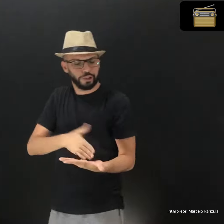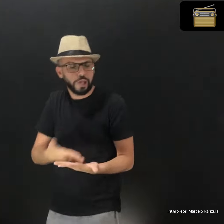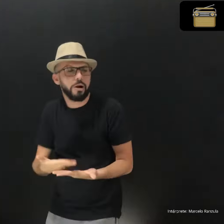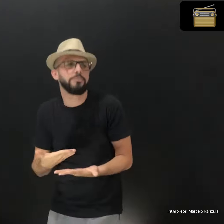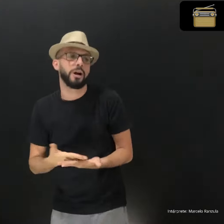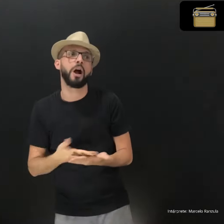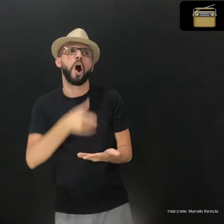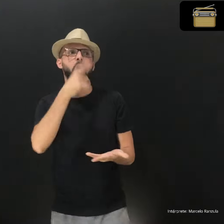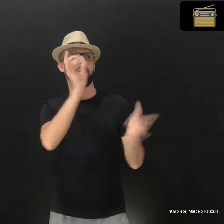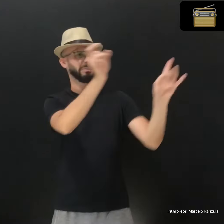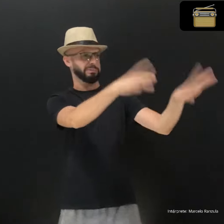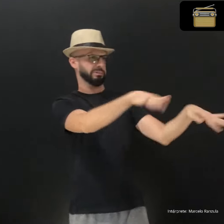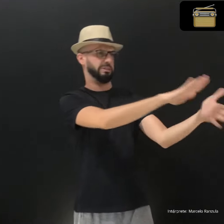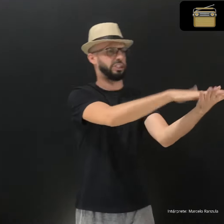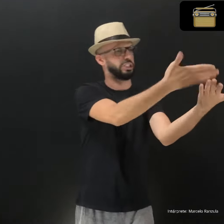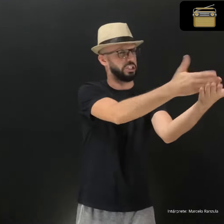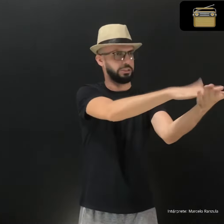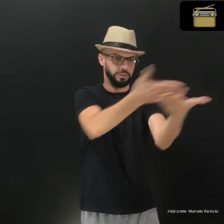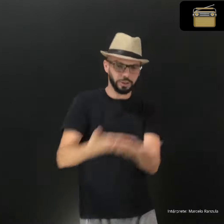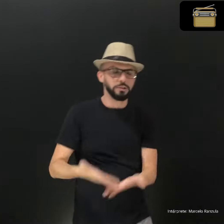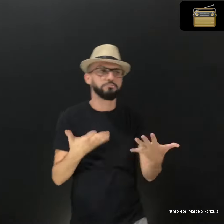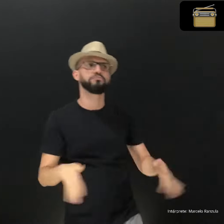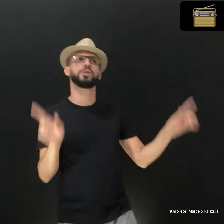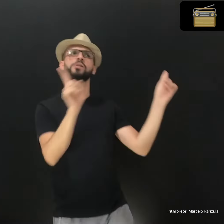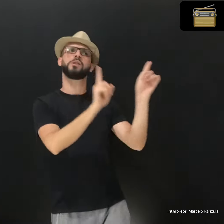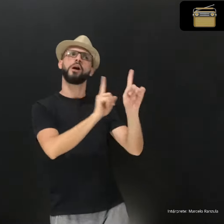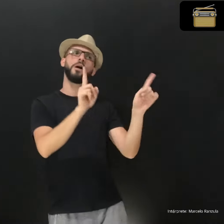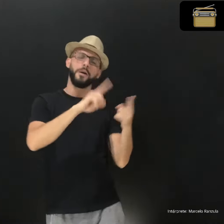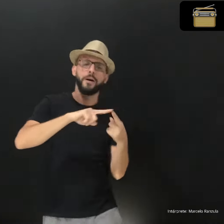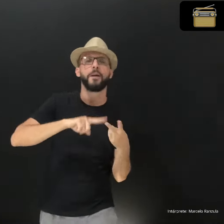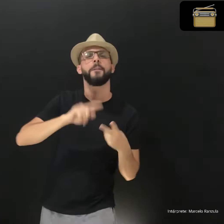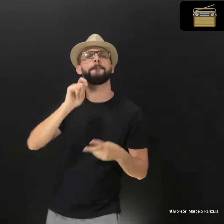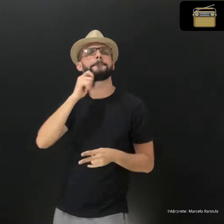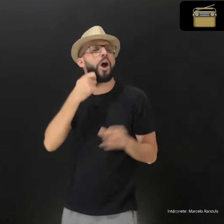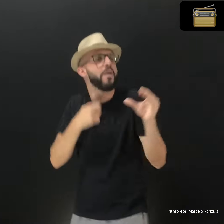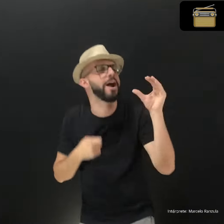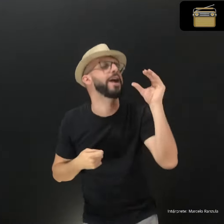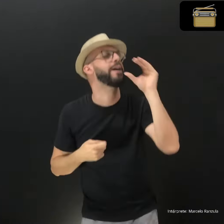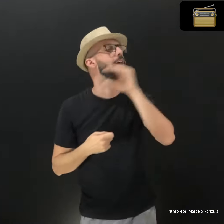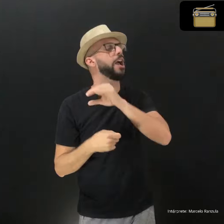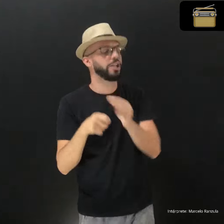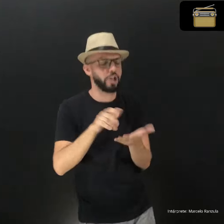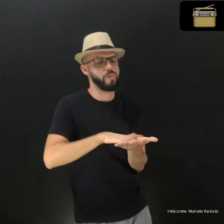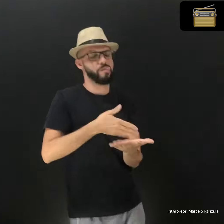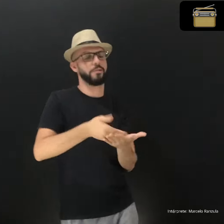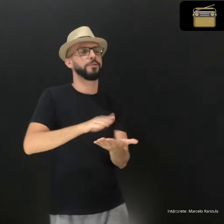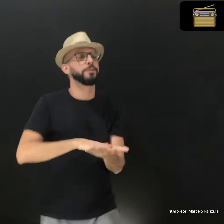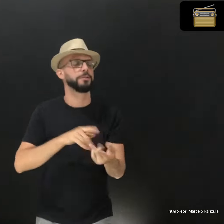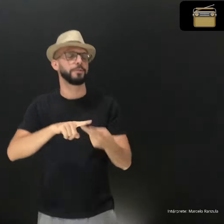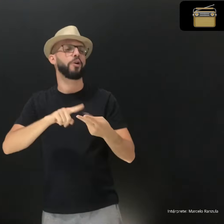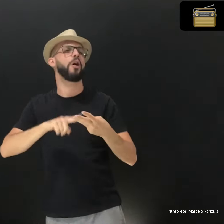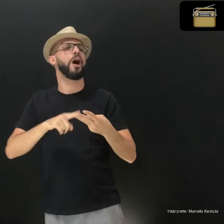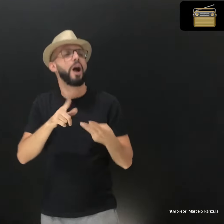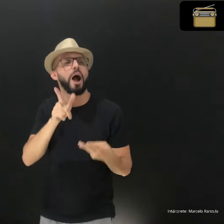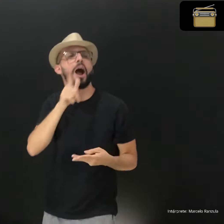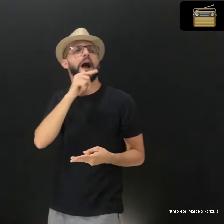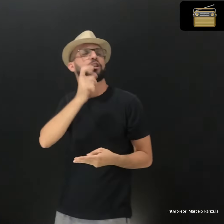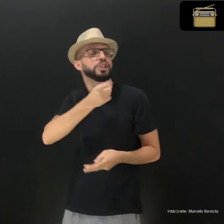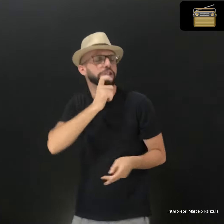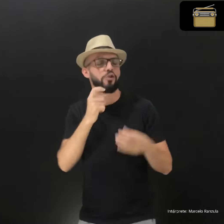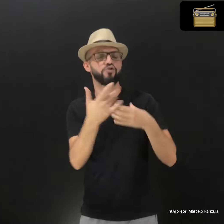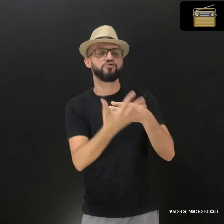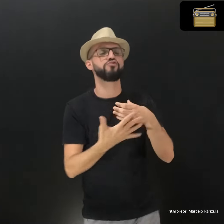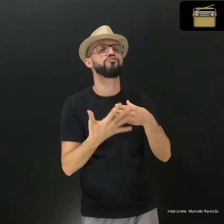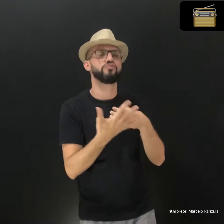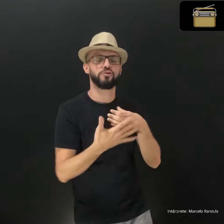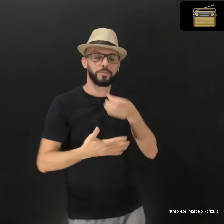que não seja arrequentada Um pão bem quente com manteiga, veste um guardanapo Um copo d'água bem gelada, feche a